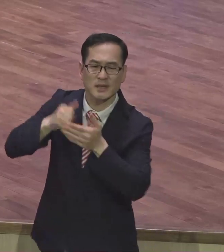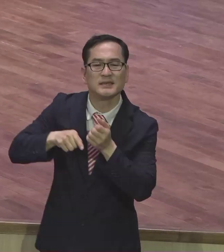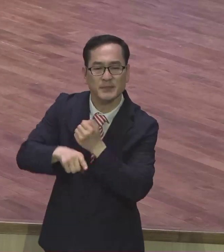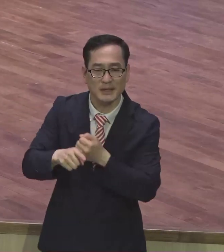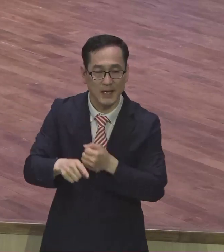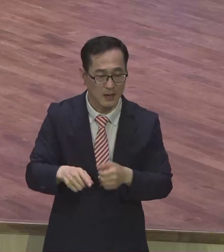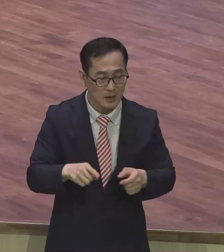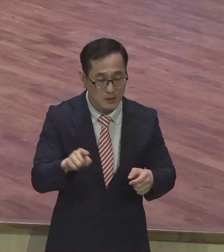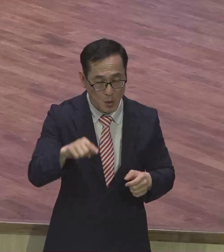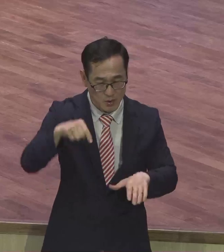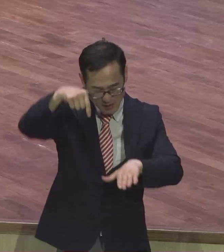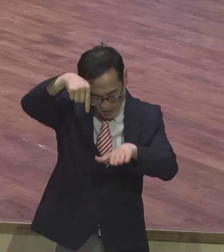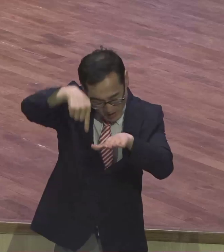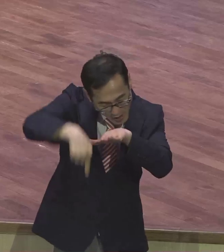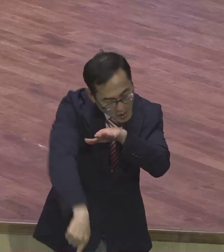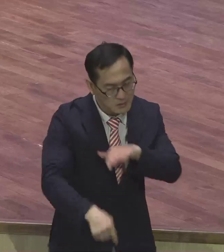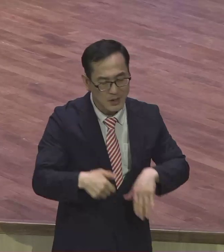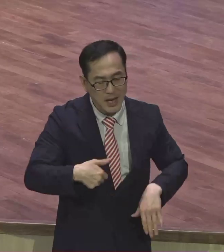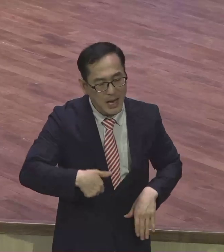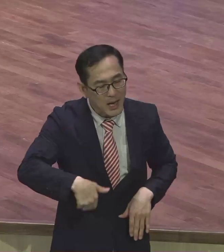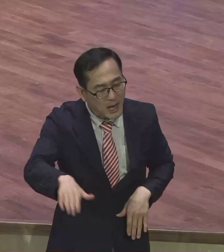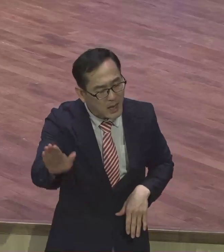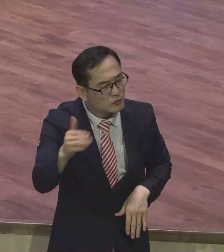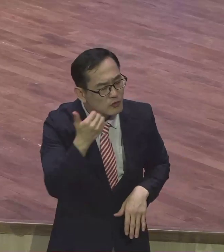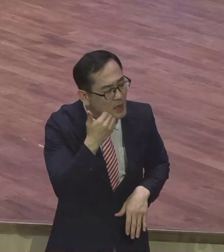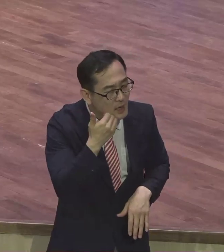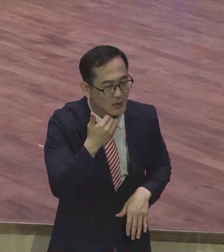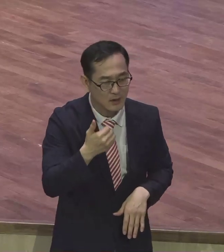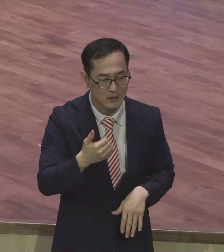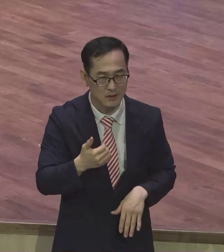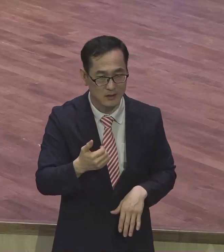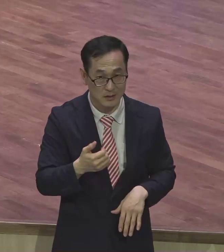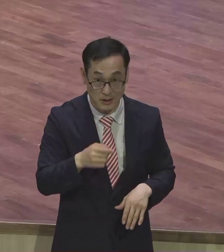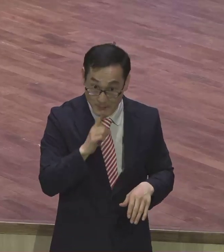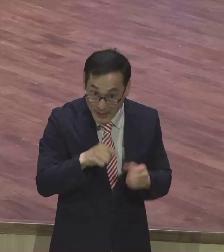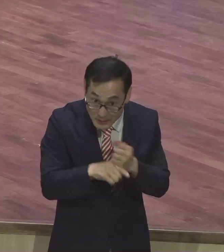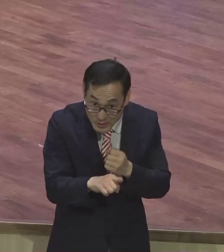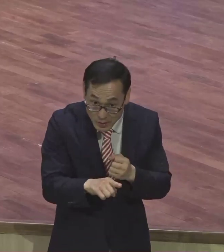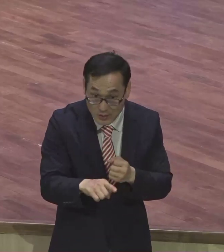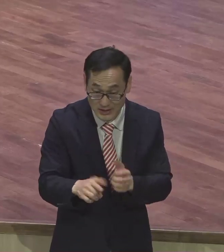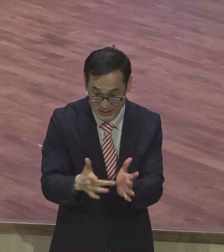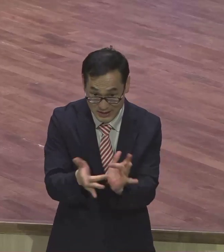내려가겠느냐 하면 그리스도를 죽은 자 가운데서 모셔 올리라는 것이니라